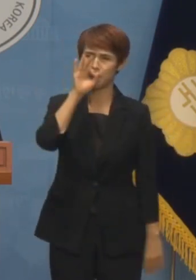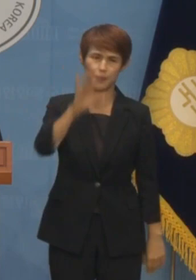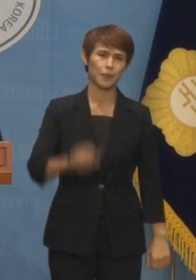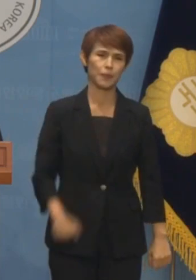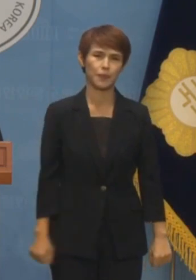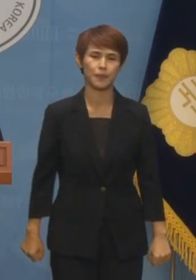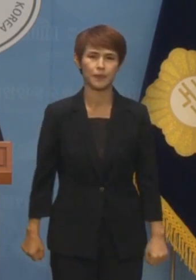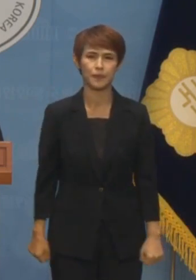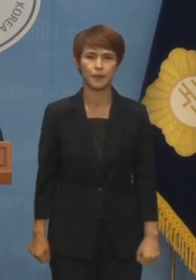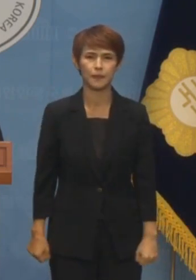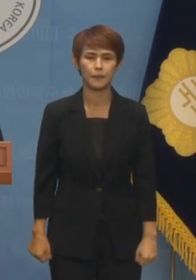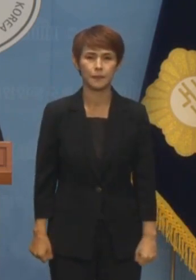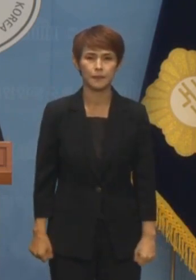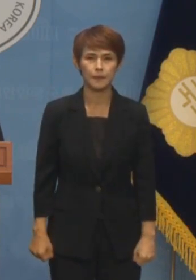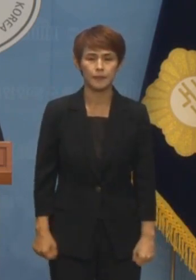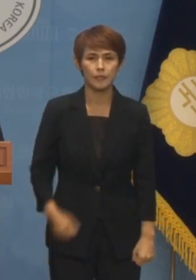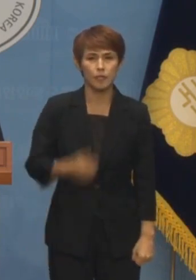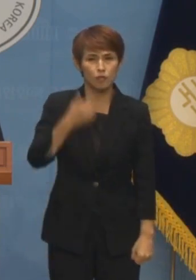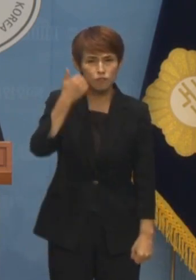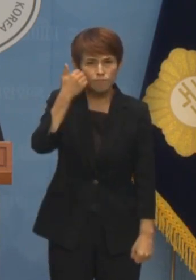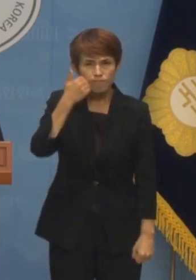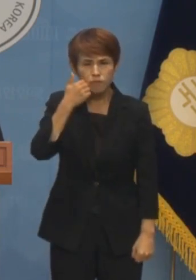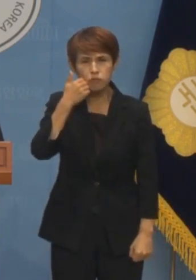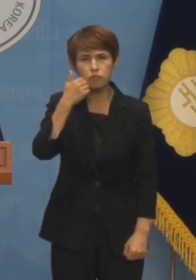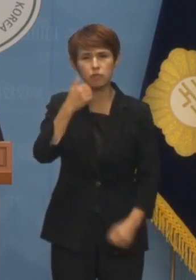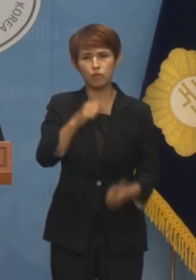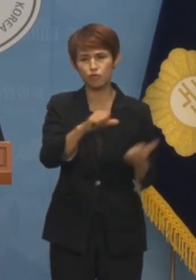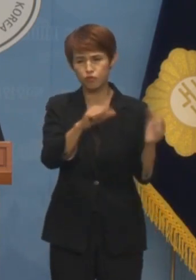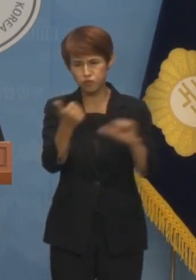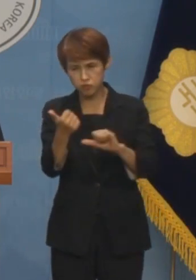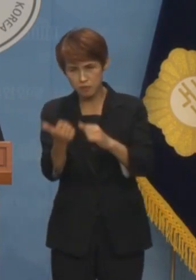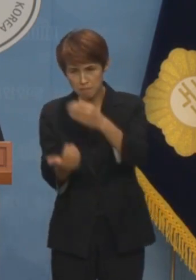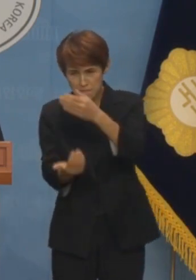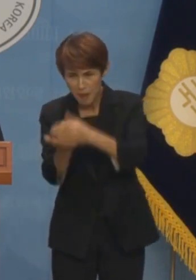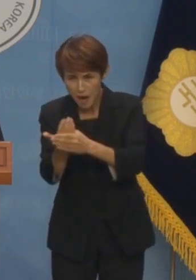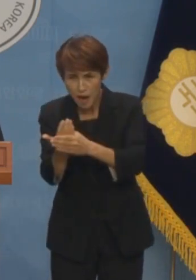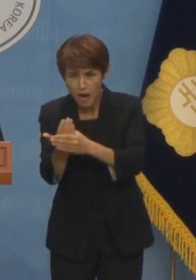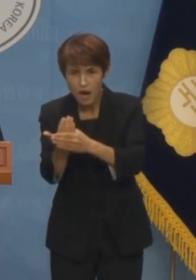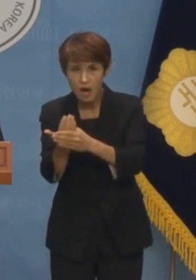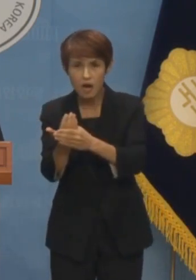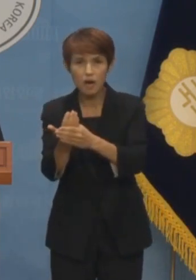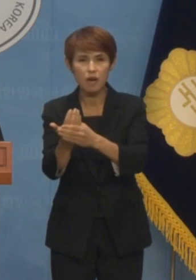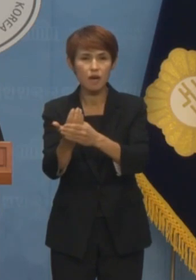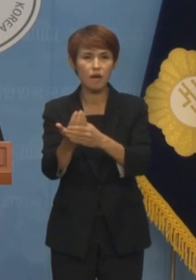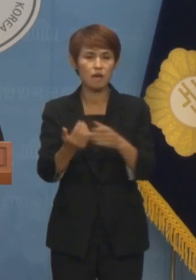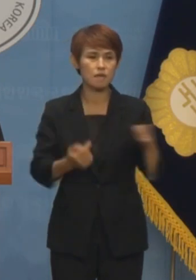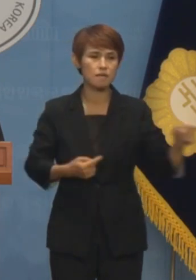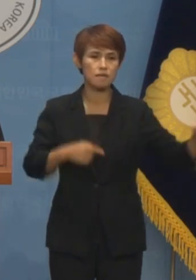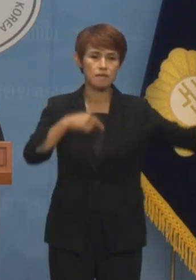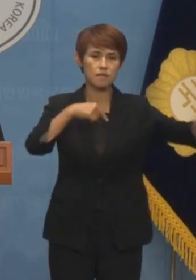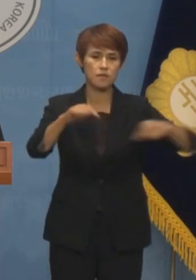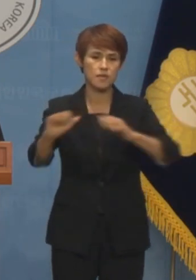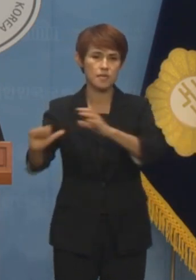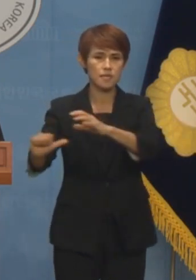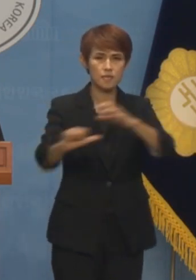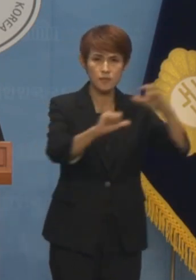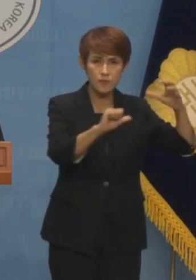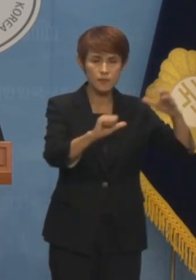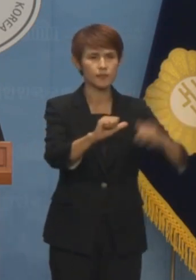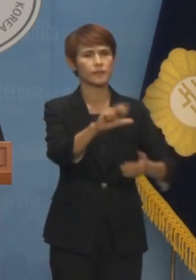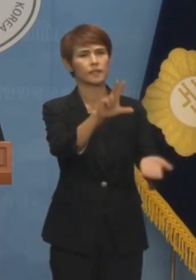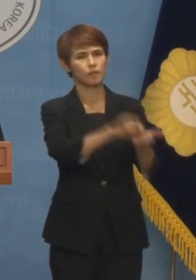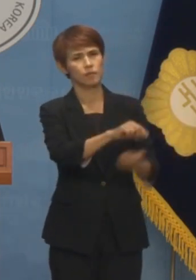없습니다. 누군가의 안타까운 죽음을 자기들의 필요에 따라 정정의 도구로만